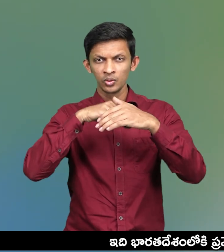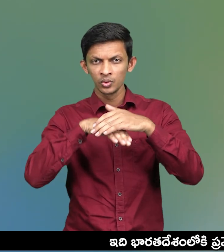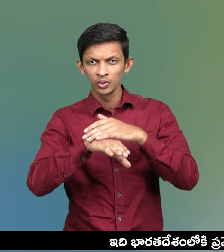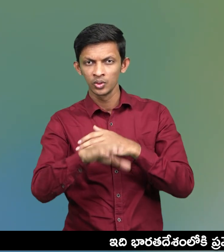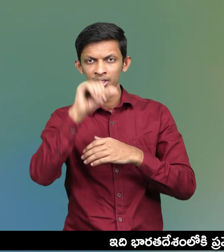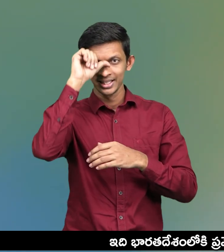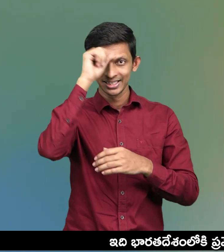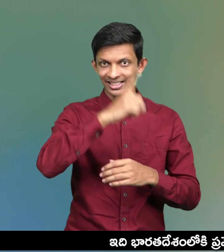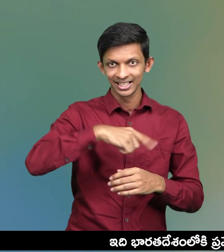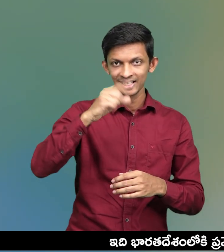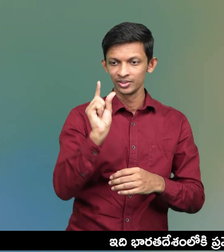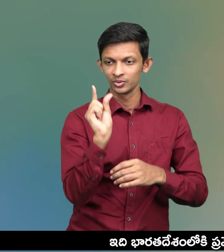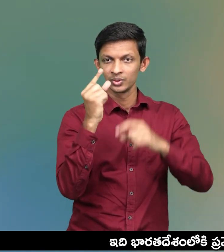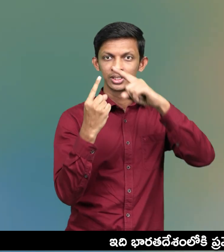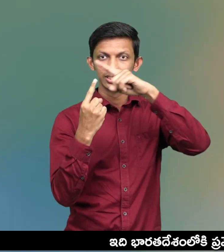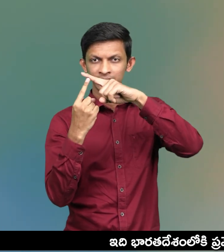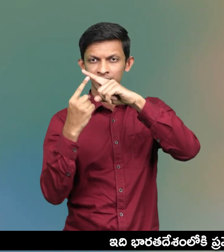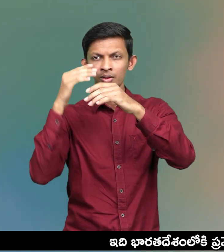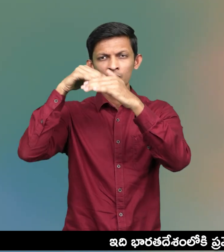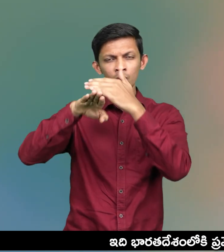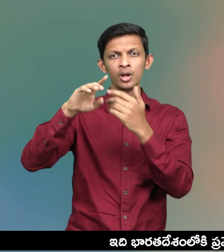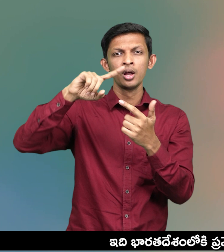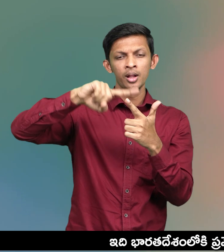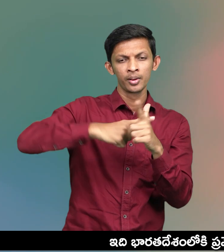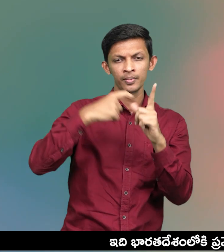ఇది భారతదేశంలోకి ప్రవేశిస్తుంది. జమ్మూ కాశ్మీర్లోని భూభాగం.